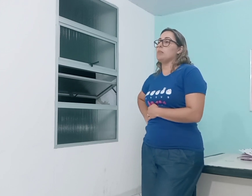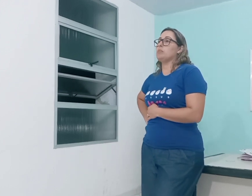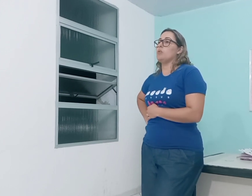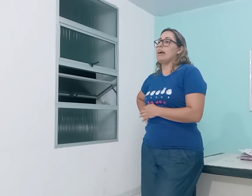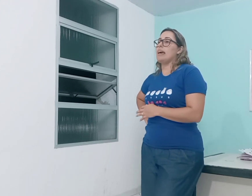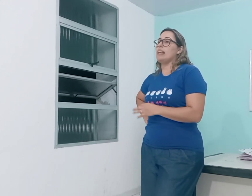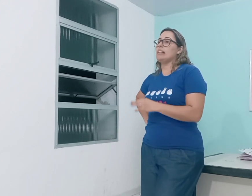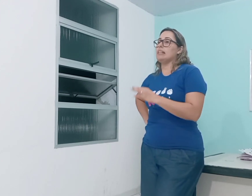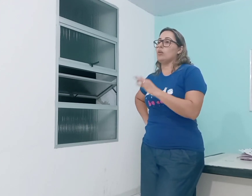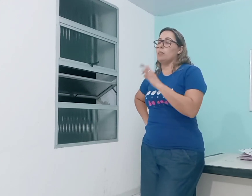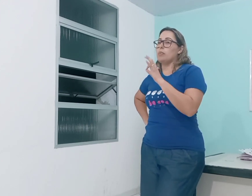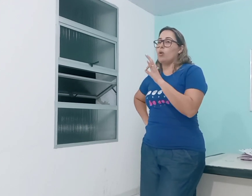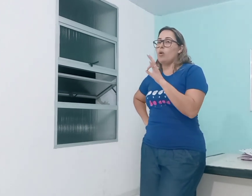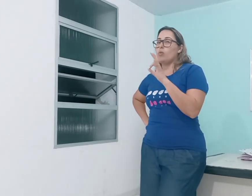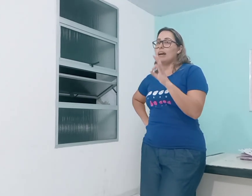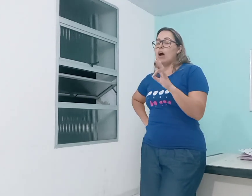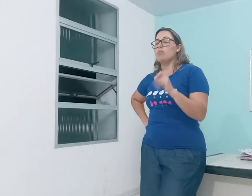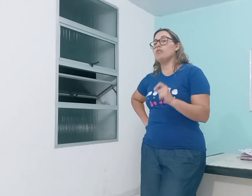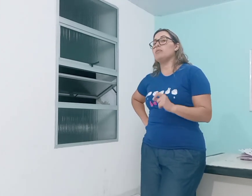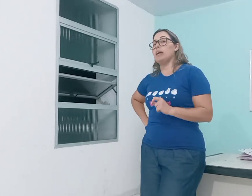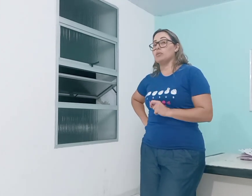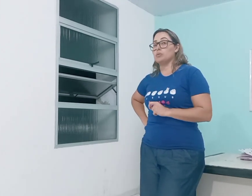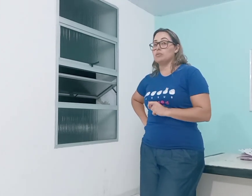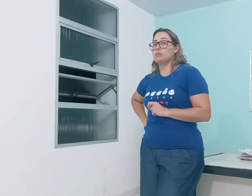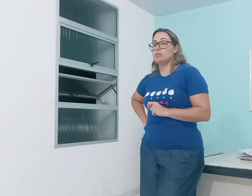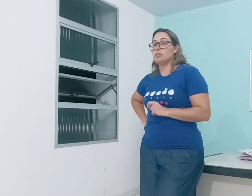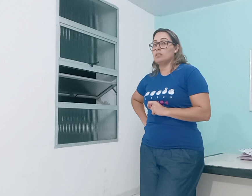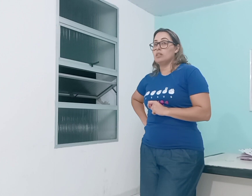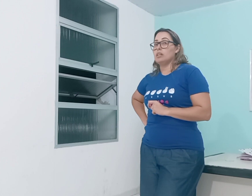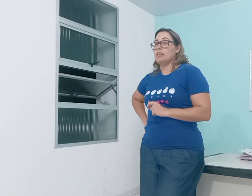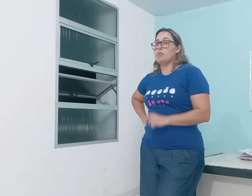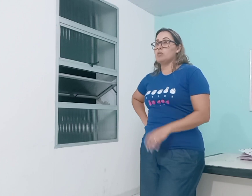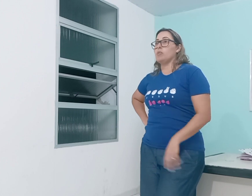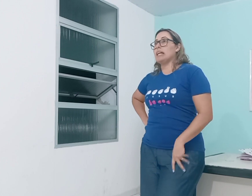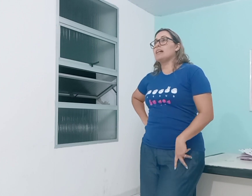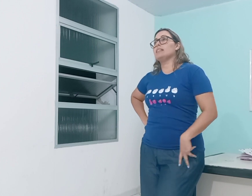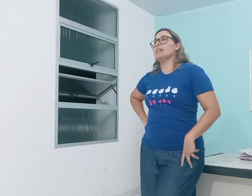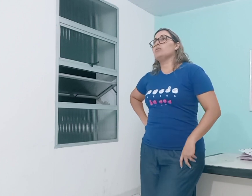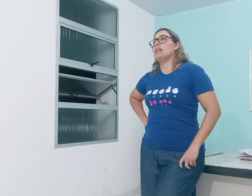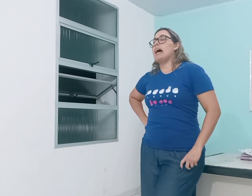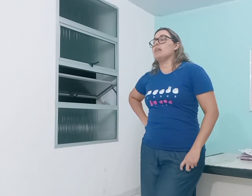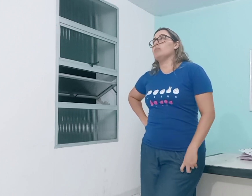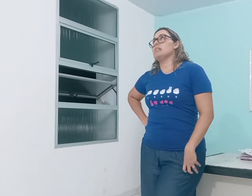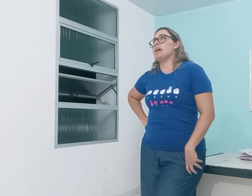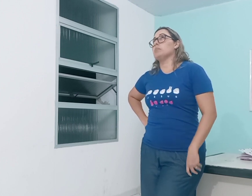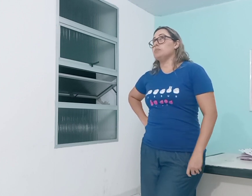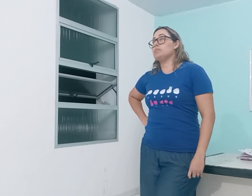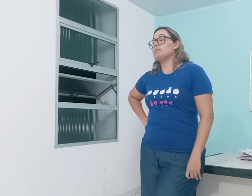exemplo, prolongar o movimento. Vamos supor, está cantando lá, por exemplo,